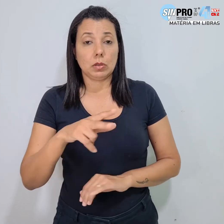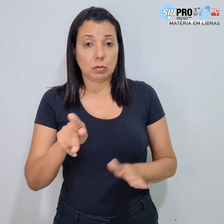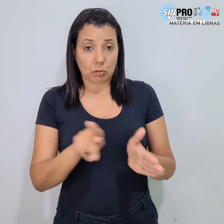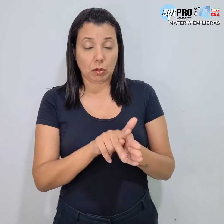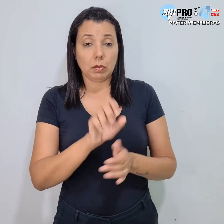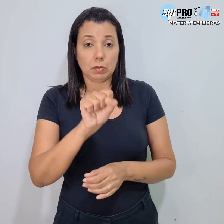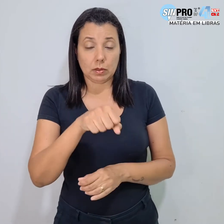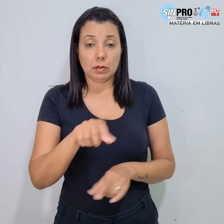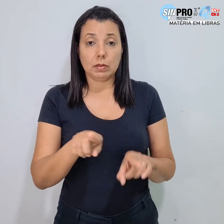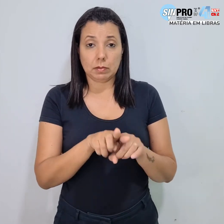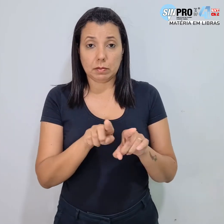particularmente,